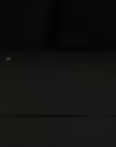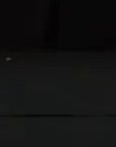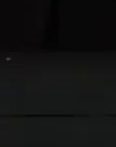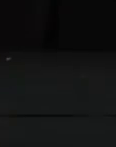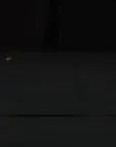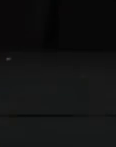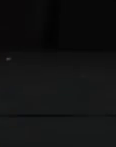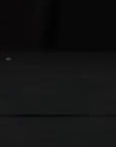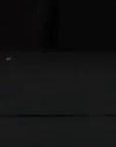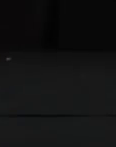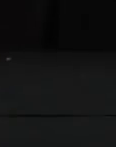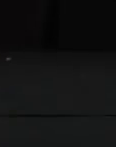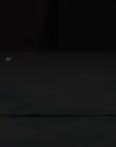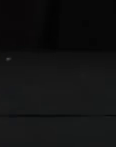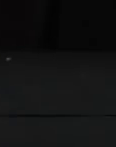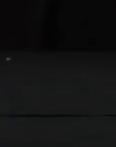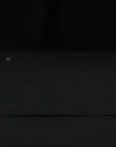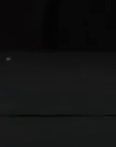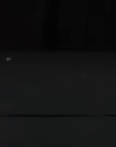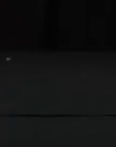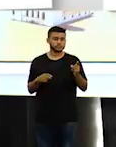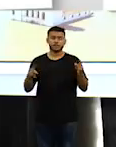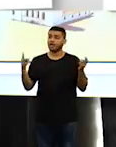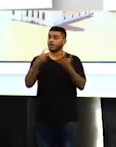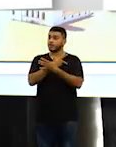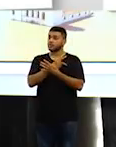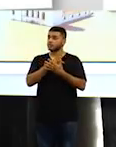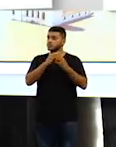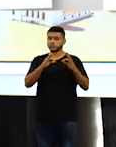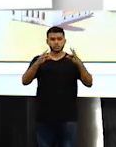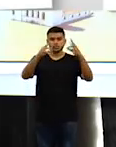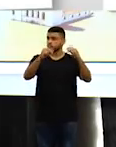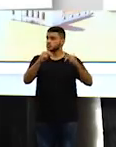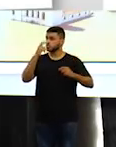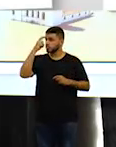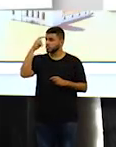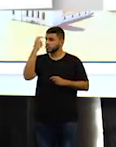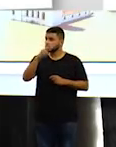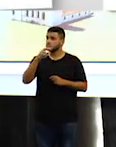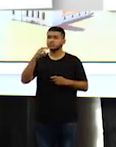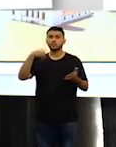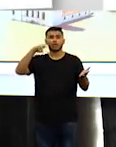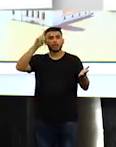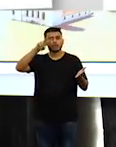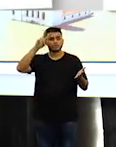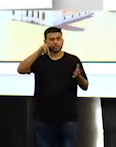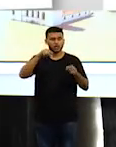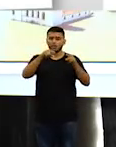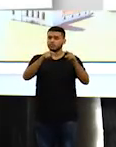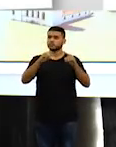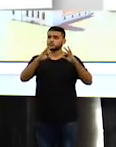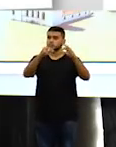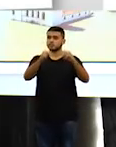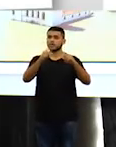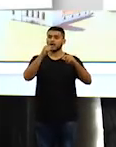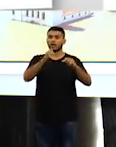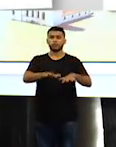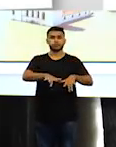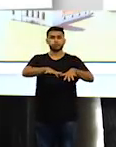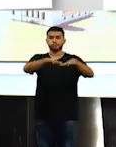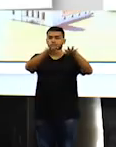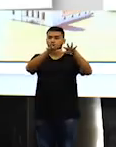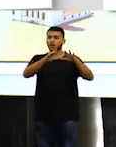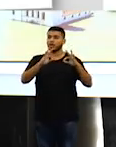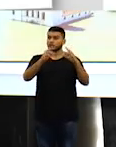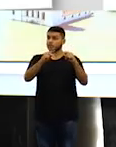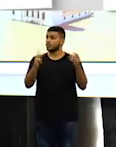atingida. Mais um, por gentileza. Pessoal, patrimônio, cultura e memória, competência 1. O alagamento de sítios